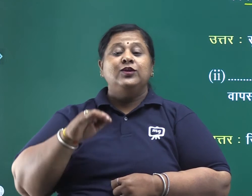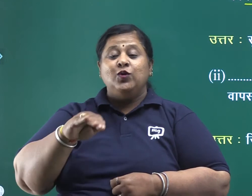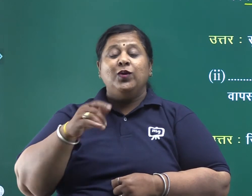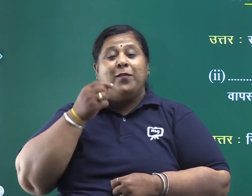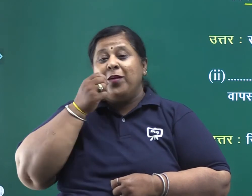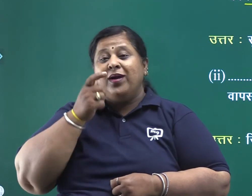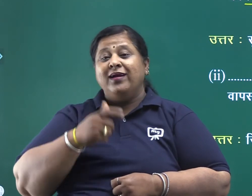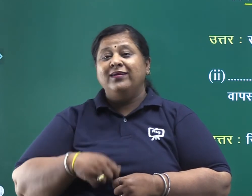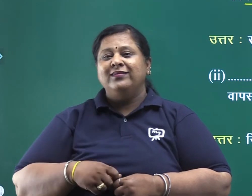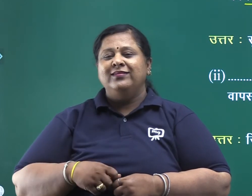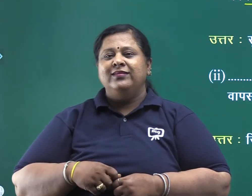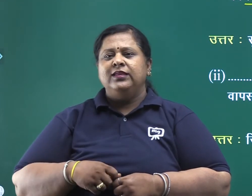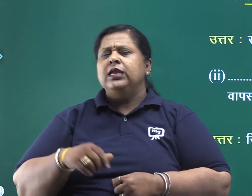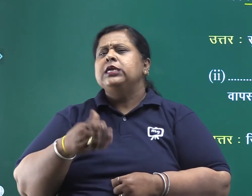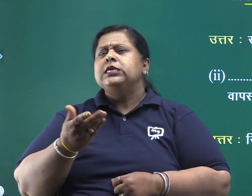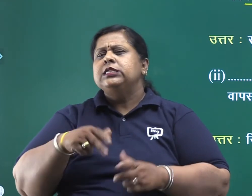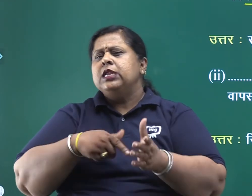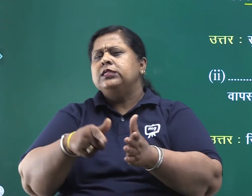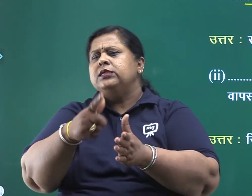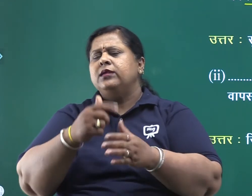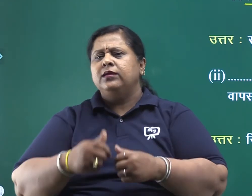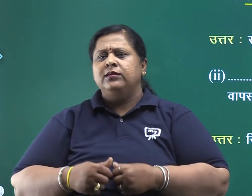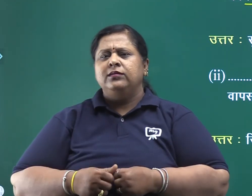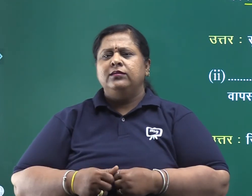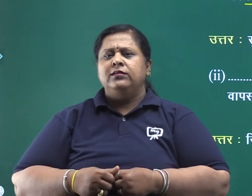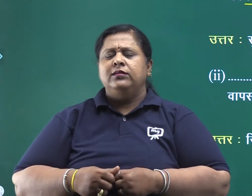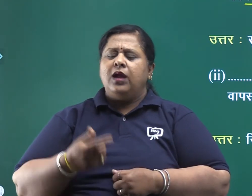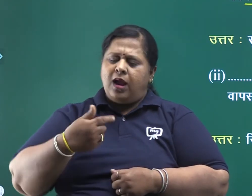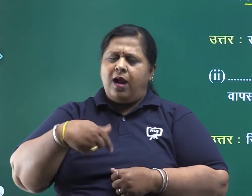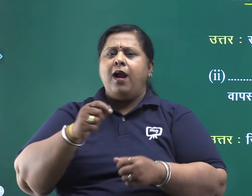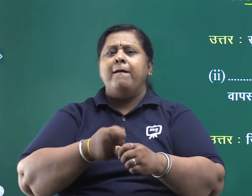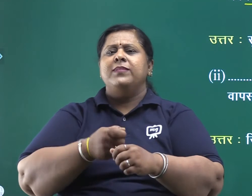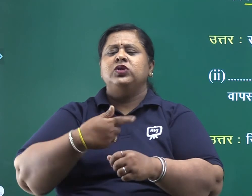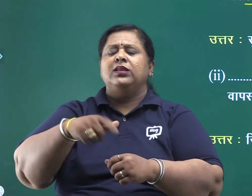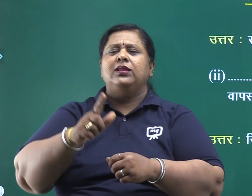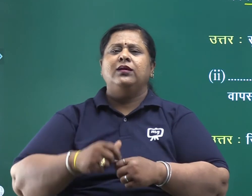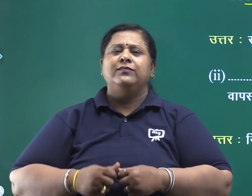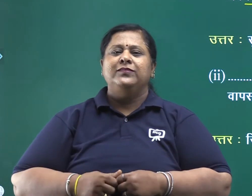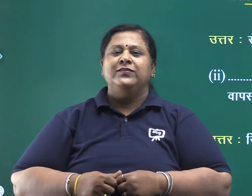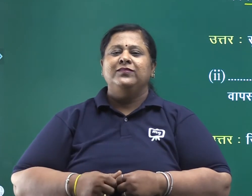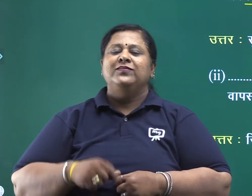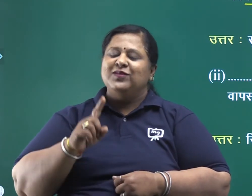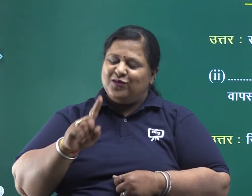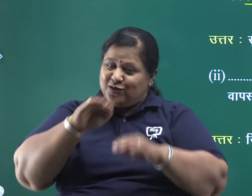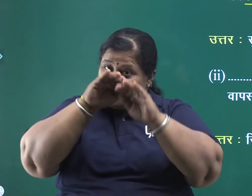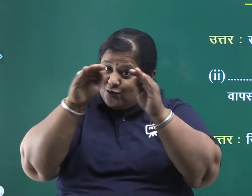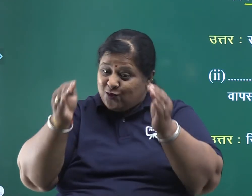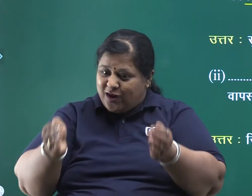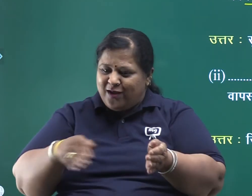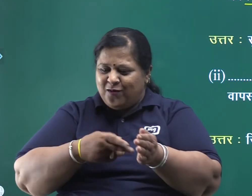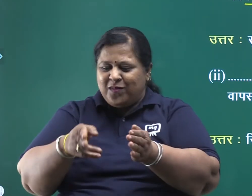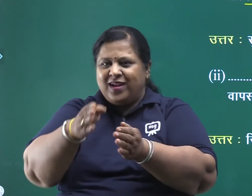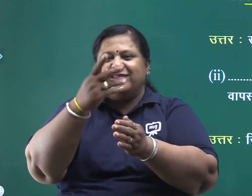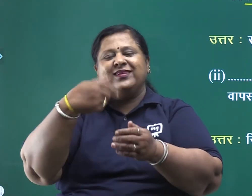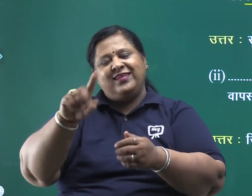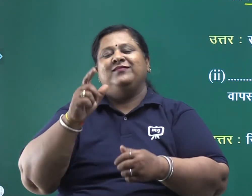पापा किस रास्ते से काम पर जाया करते थे? सुरंगनुमा रास्ते से। बिल्कुल